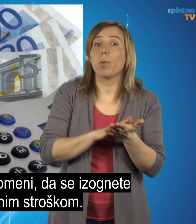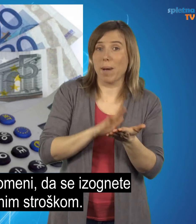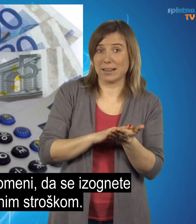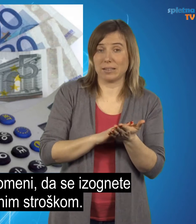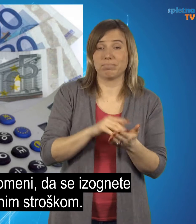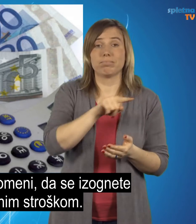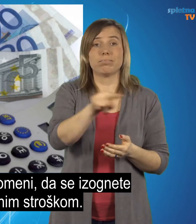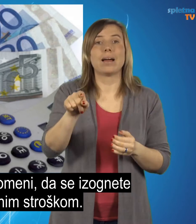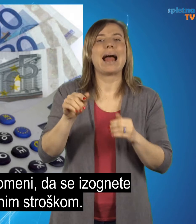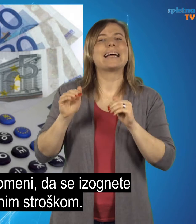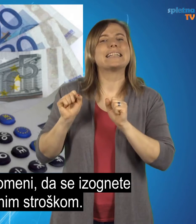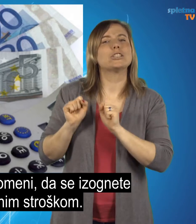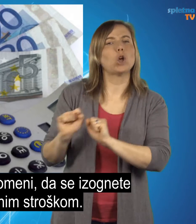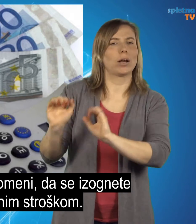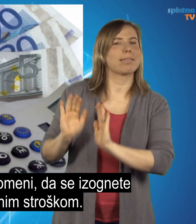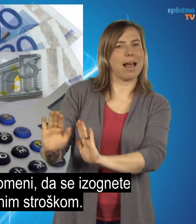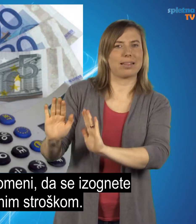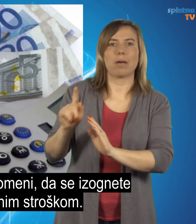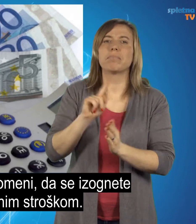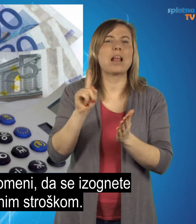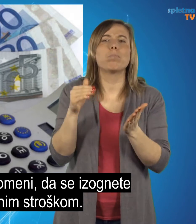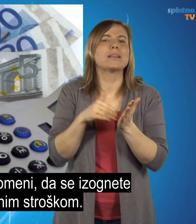To pomeni, da se izognete nepotrebnim stroškom.